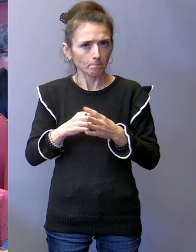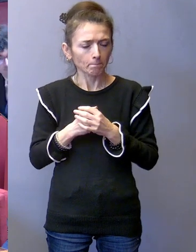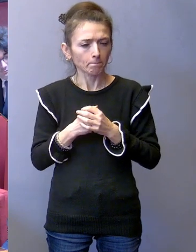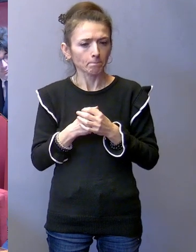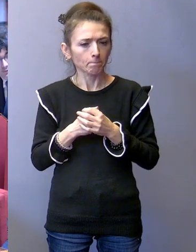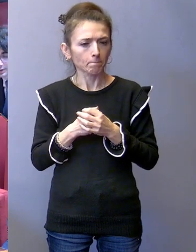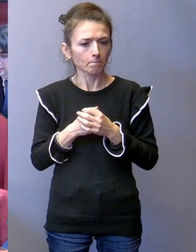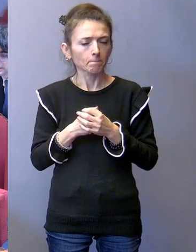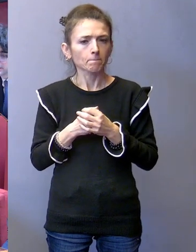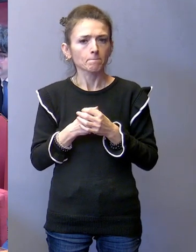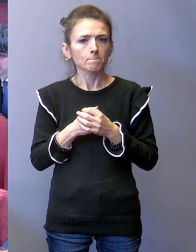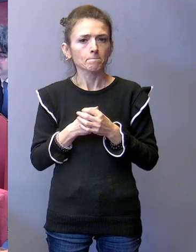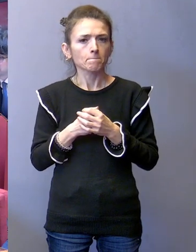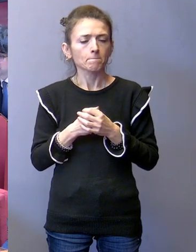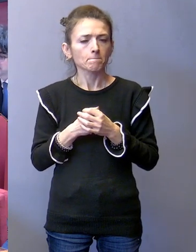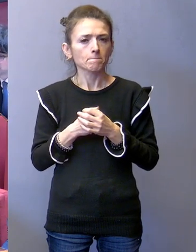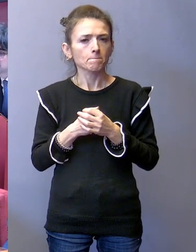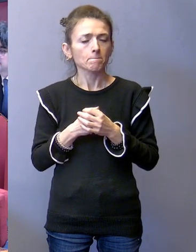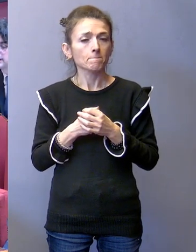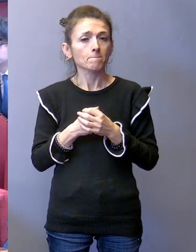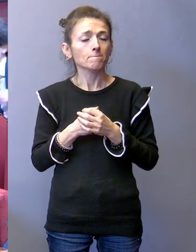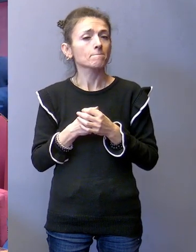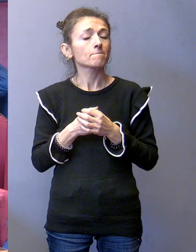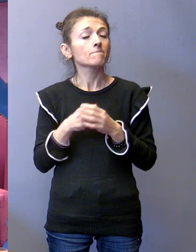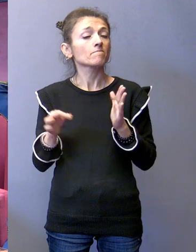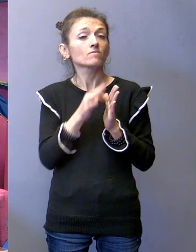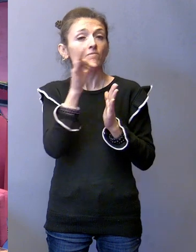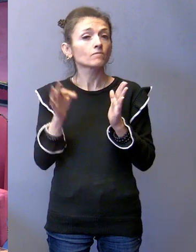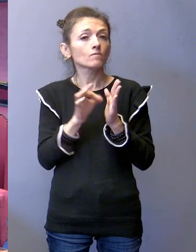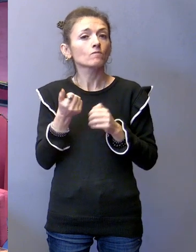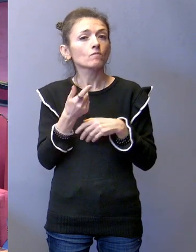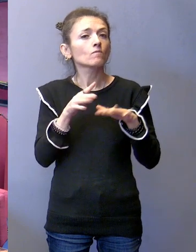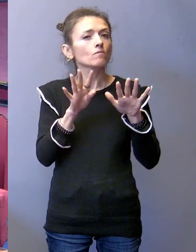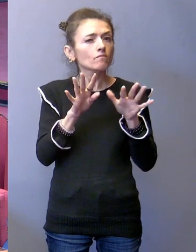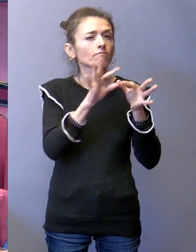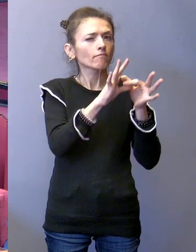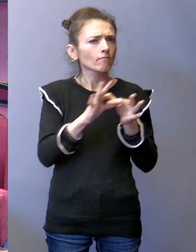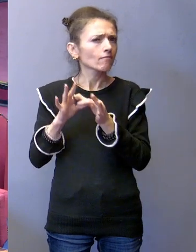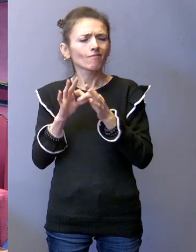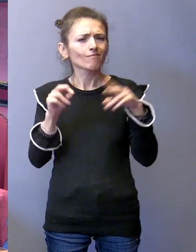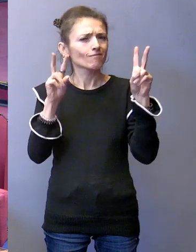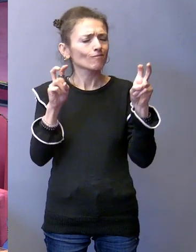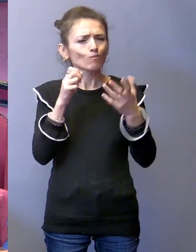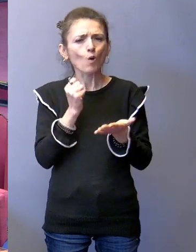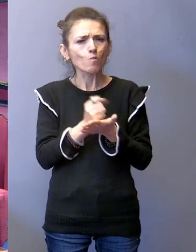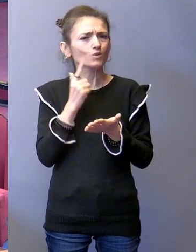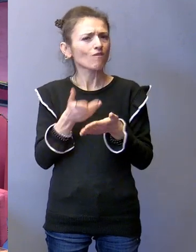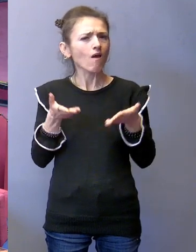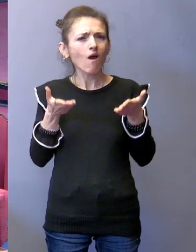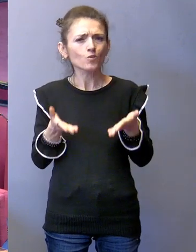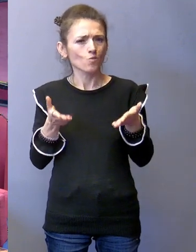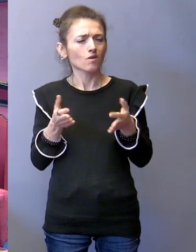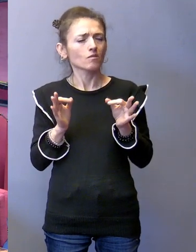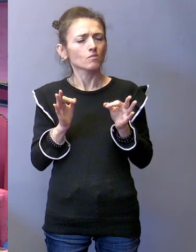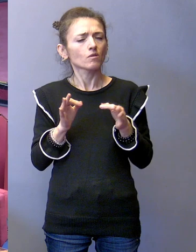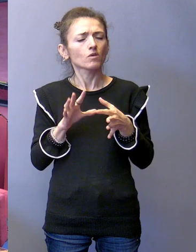Sì 9 10 11 Sì sì allora studio di giorno numero 9 rientra un argomento attualissimo sull'edilizia scolastica di